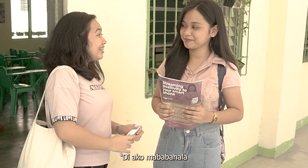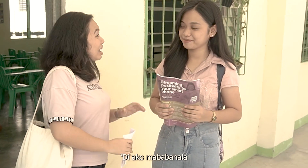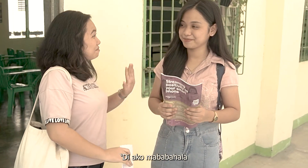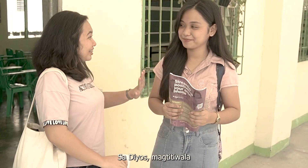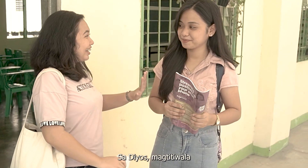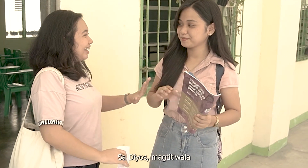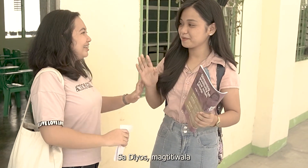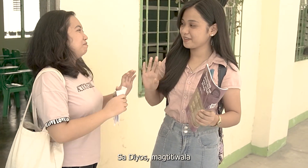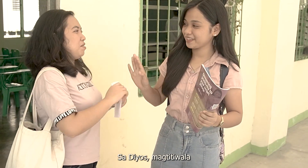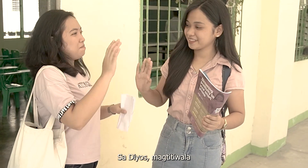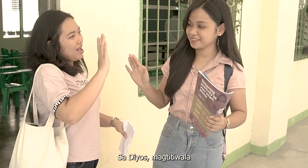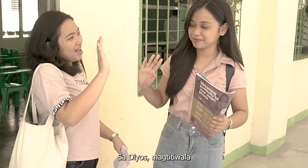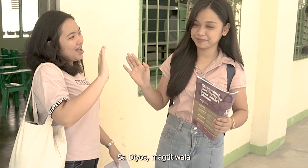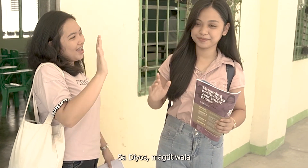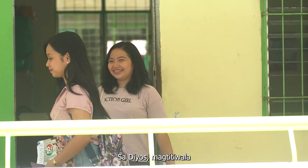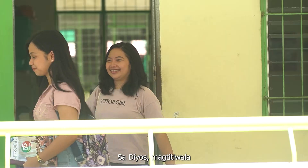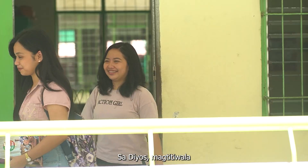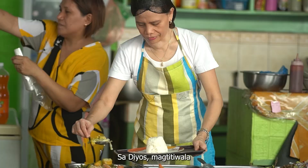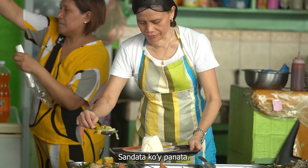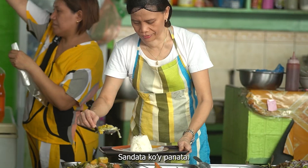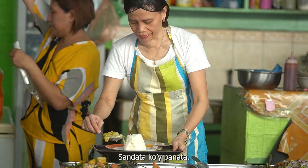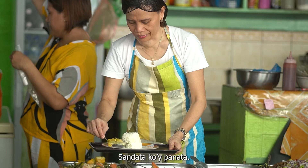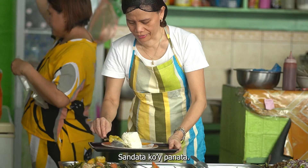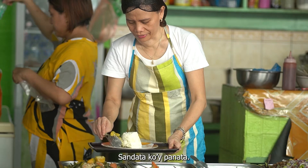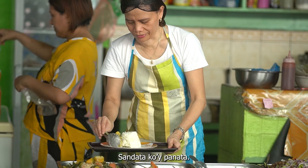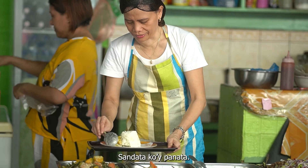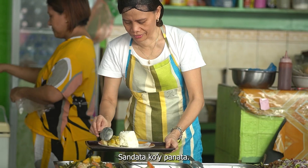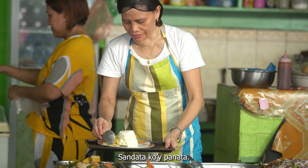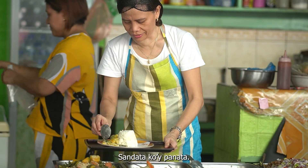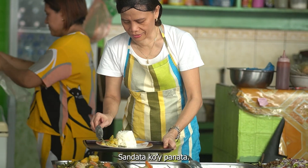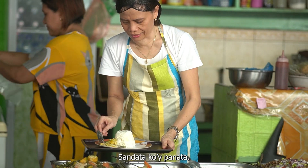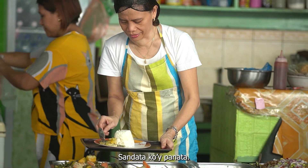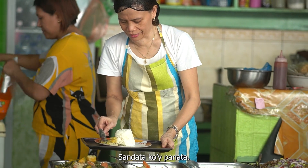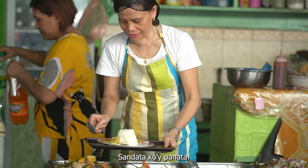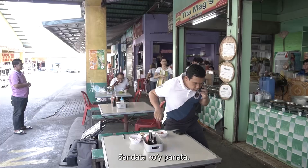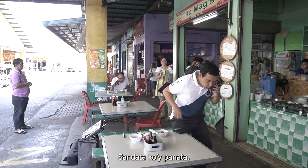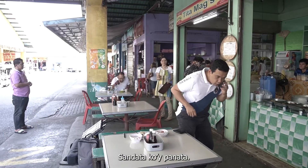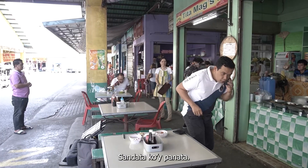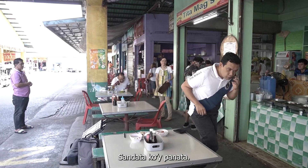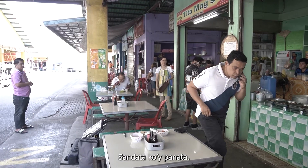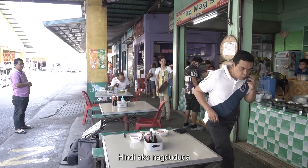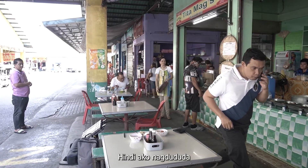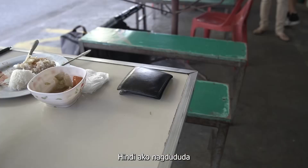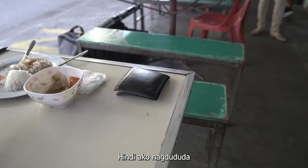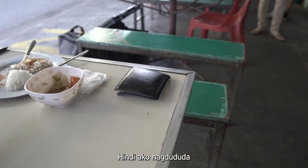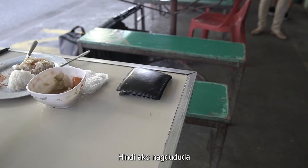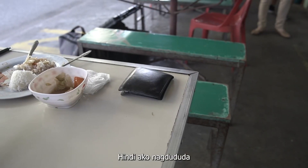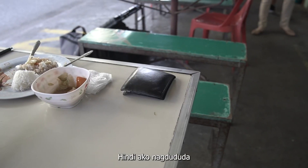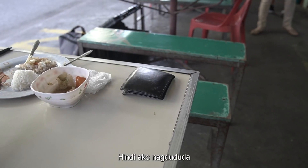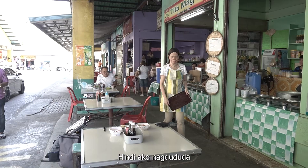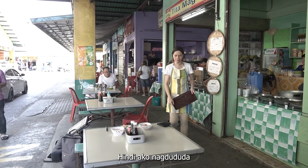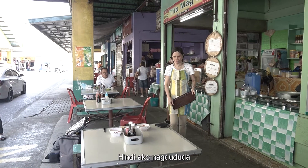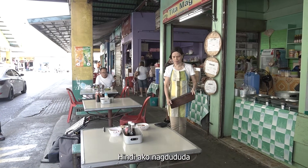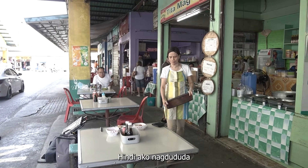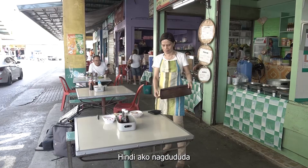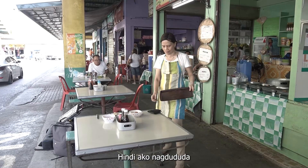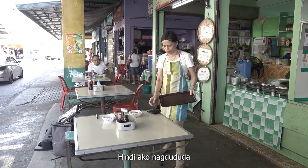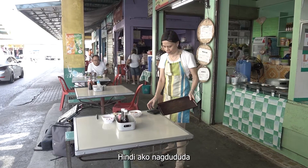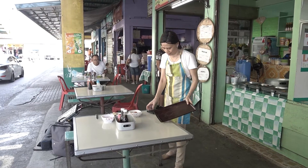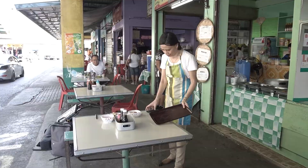mababahala, sa Diyos magtitiwala, sanda't ako'y panata. Hindi ako nagdududa,